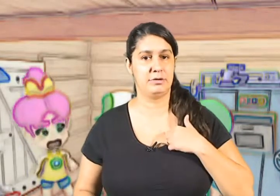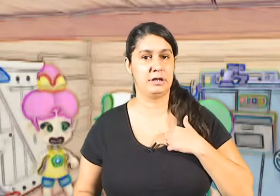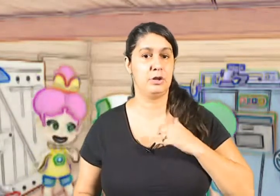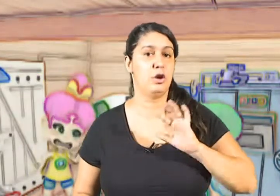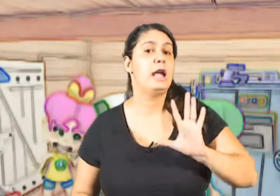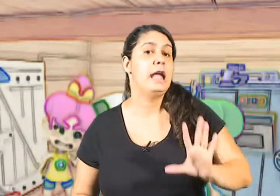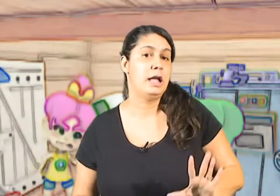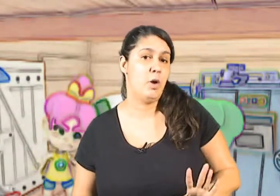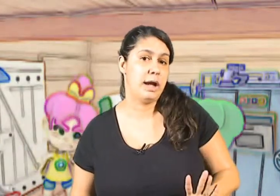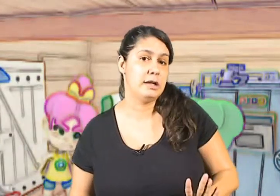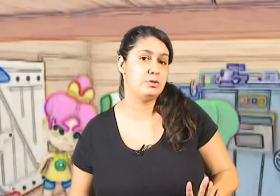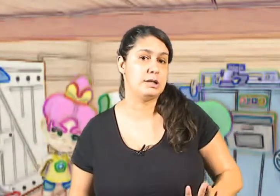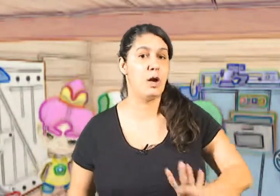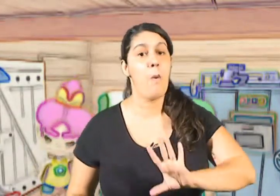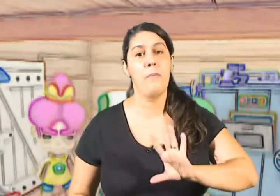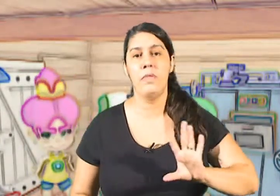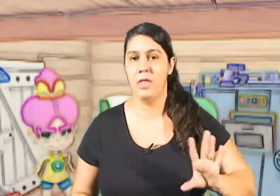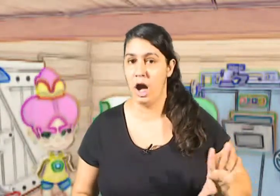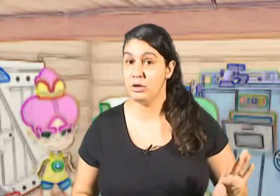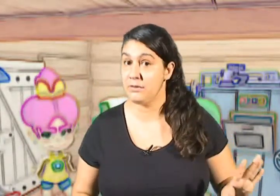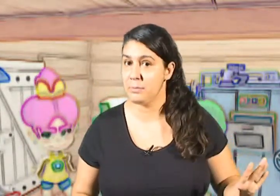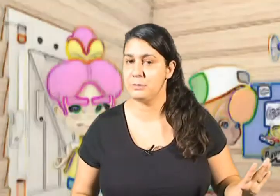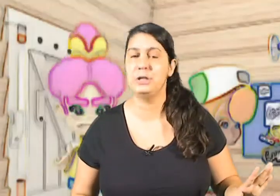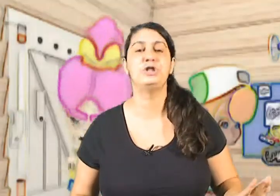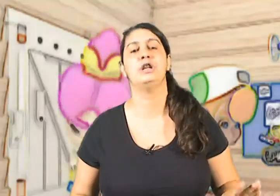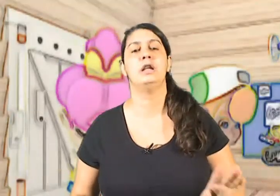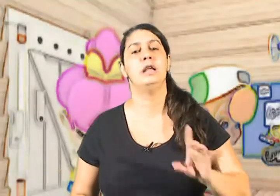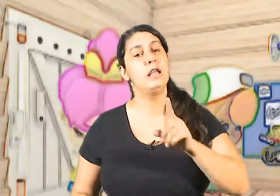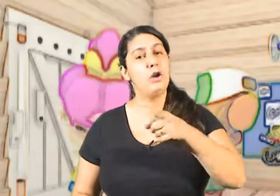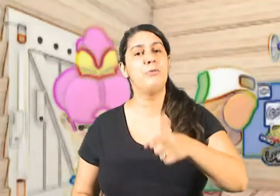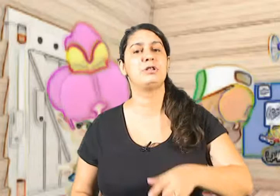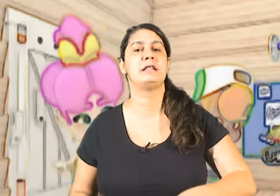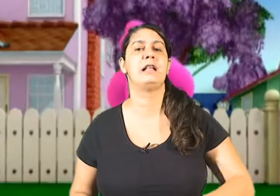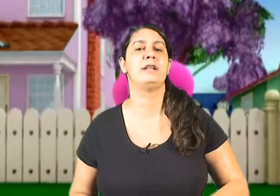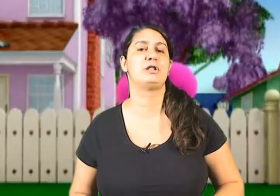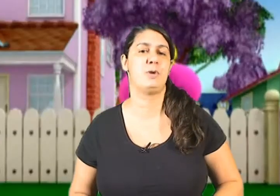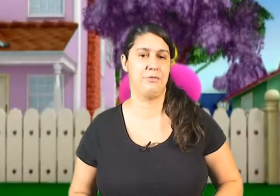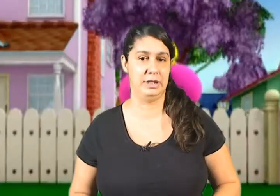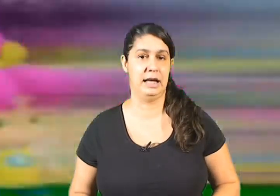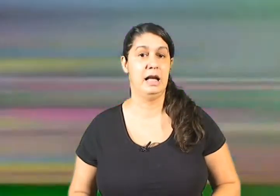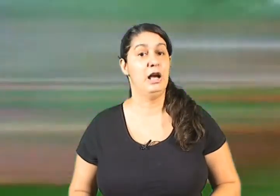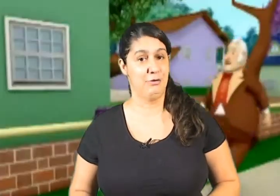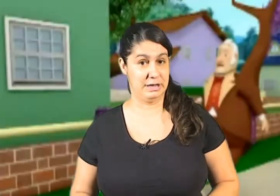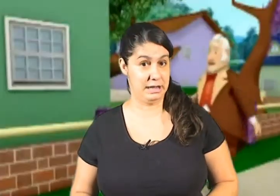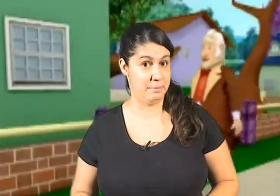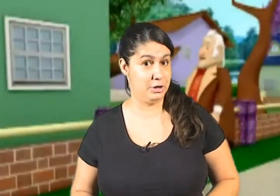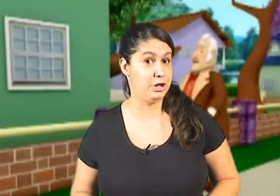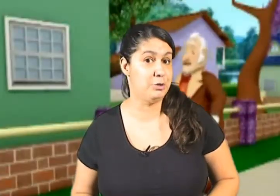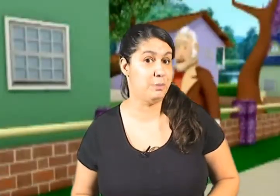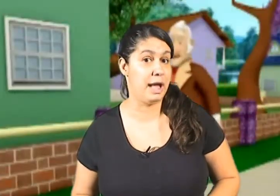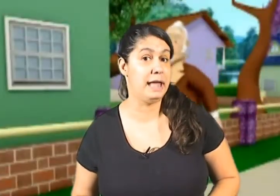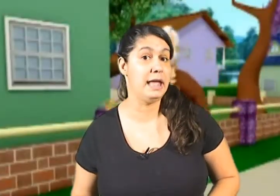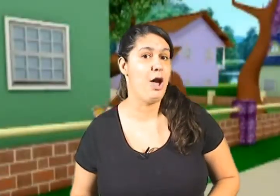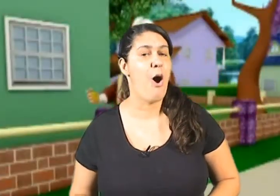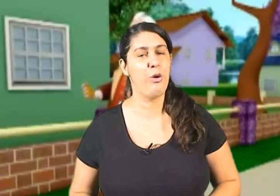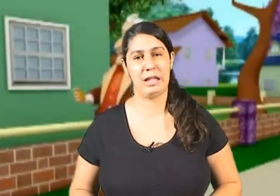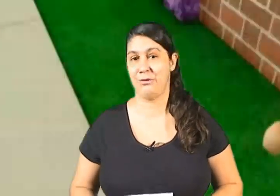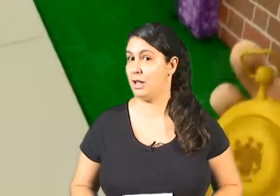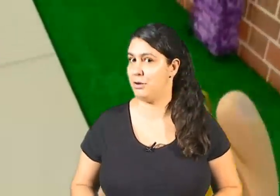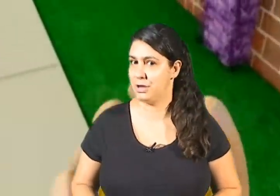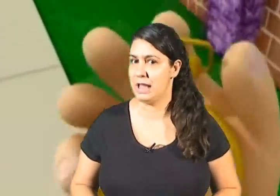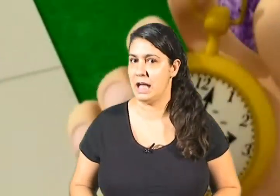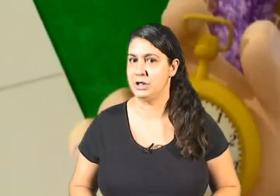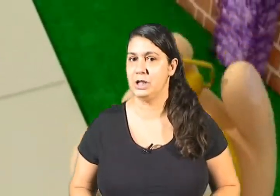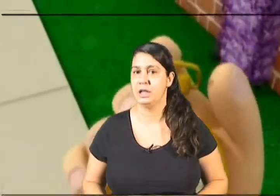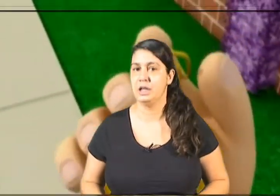sermos do Senhor em qualquer situação não devemos mentir e como você tem levado a sua vida você anda mentindo por aí ou